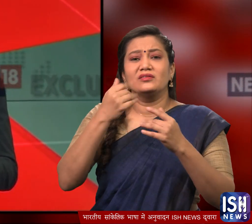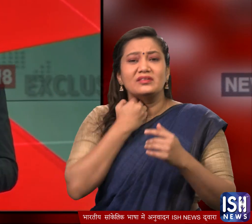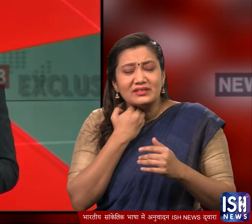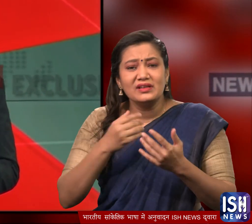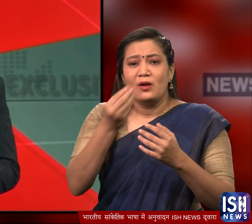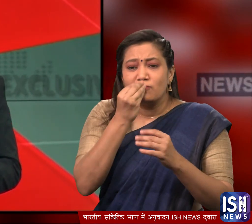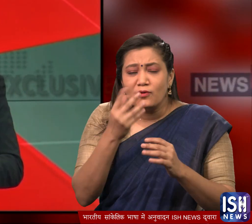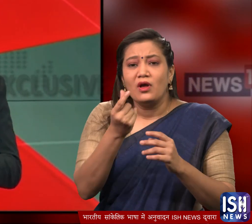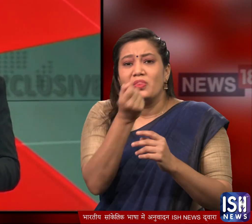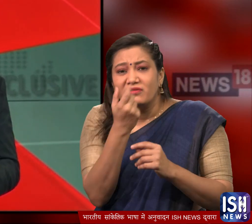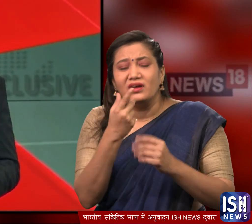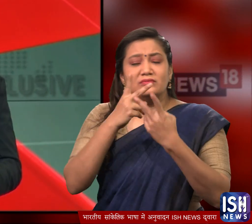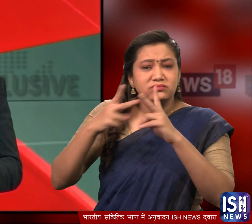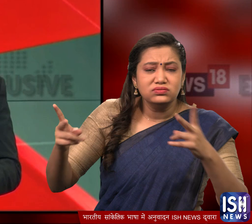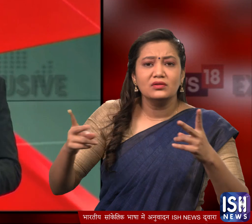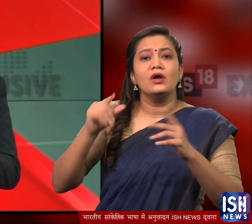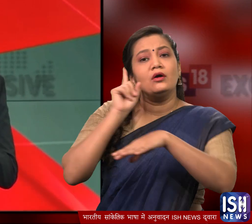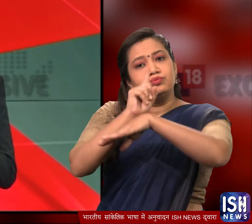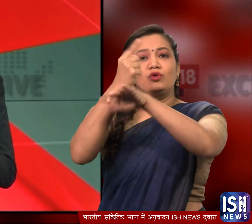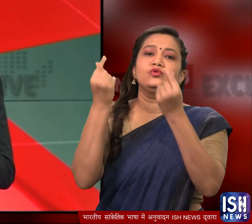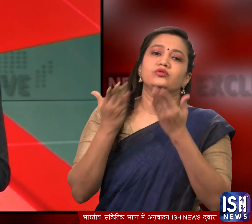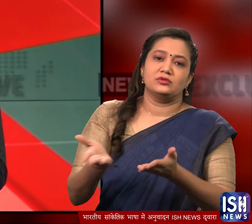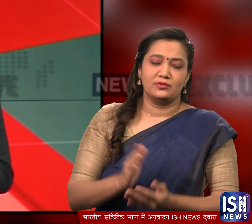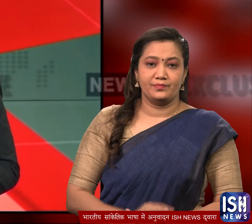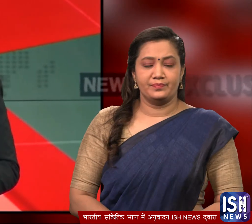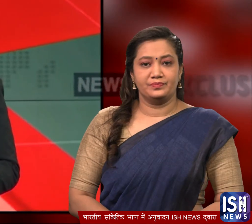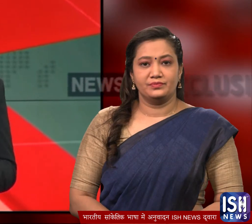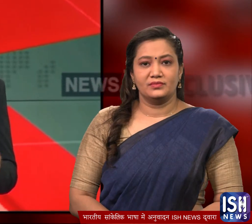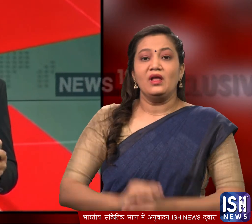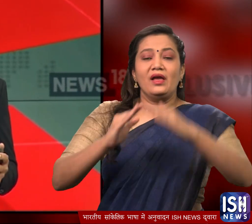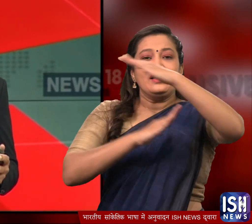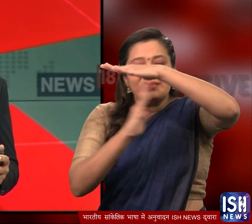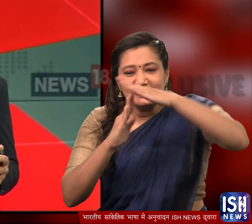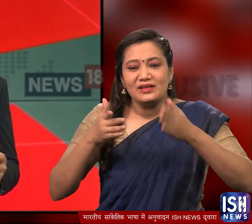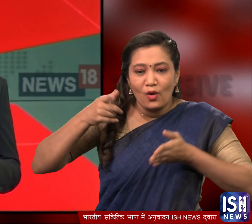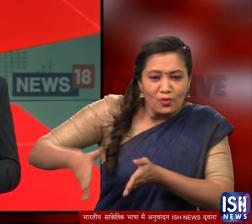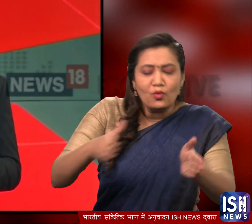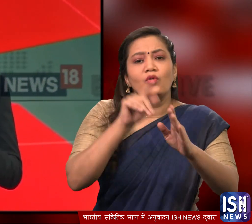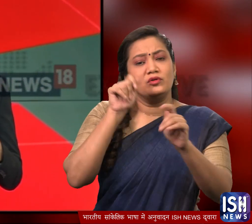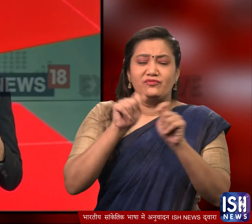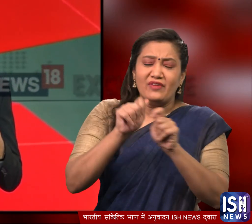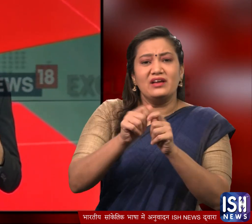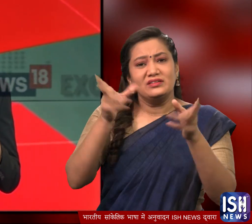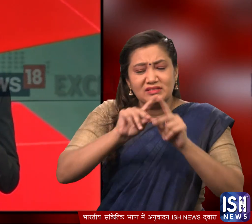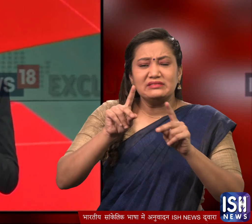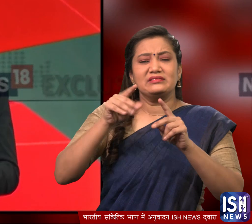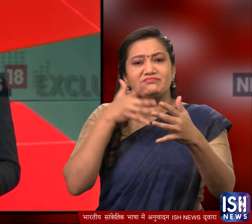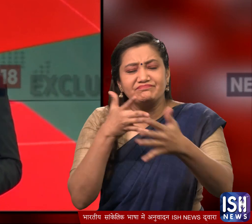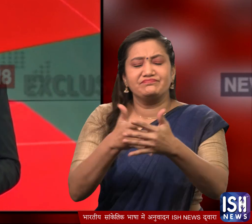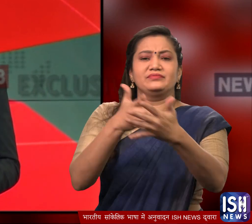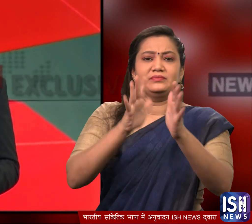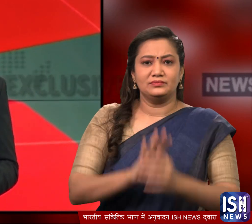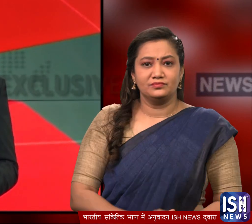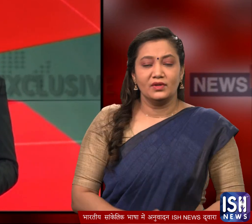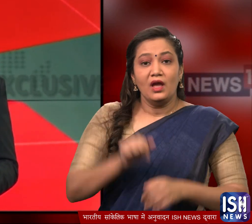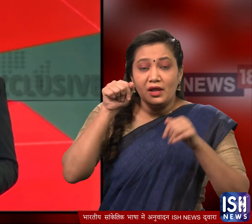राशन और बीमारों के लिए दवाएं पहुंचाने के लिए भी हेलीकॉप्टर का ही सहारा है। पुल और सड़कें बनाने के काम पर भी कुदरत बार बार रोड़े डाल रही